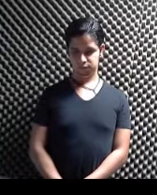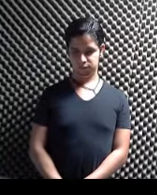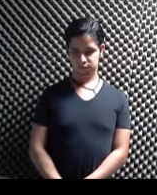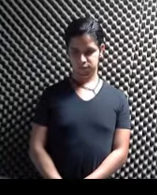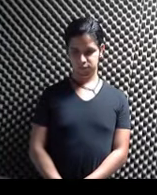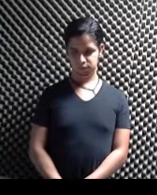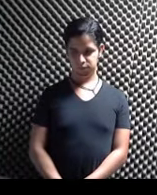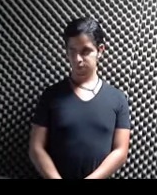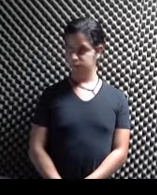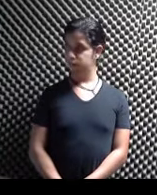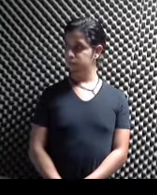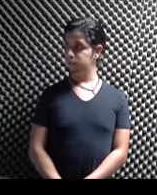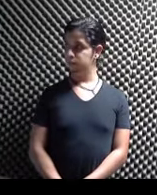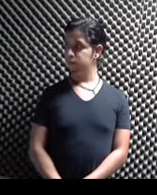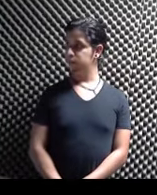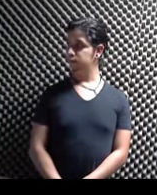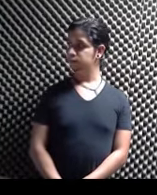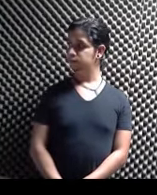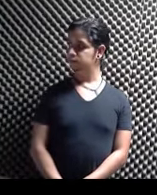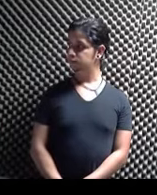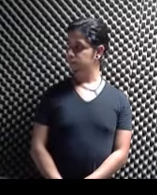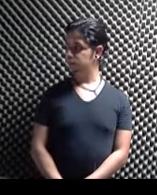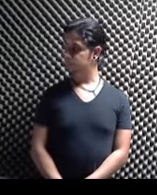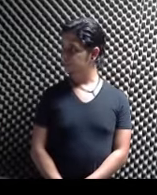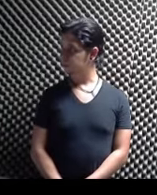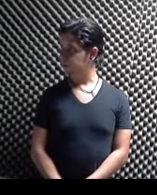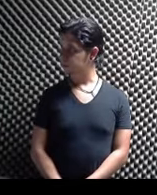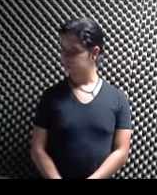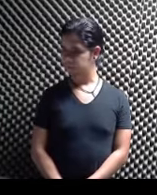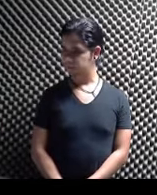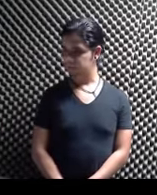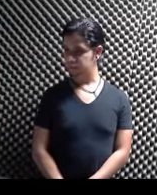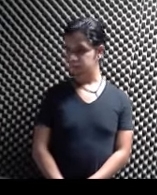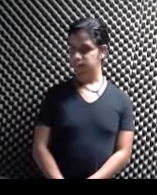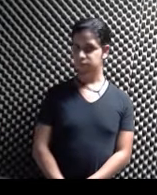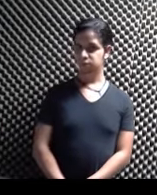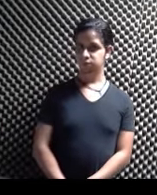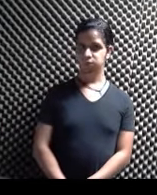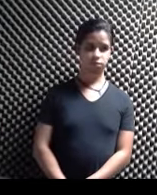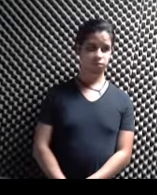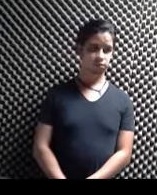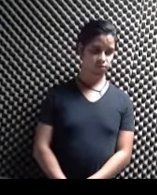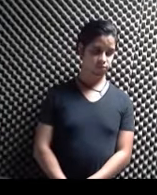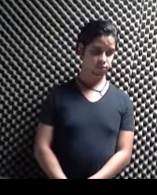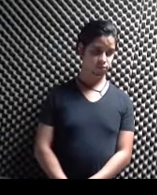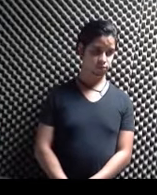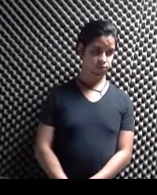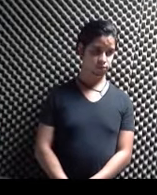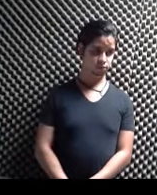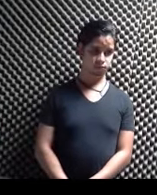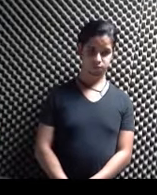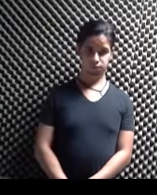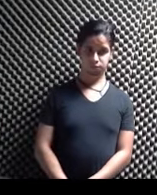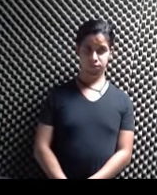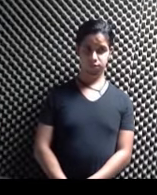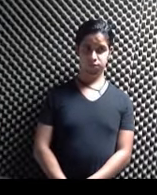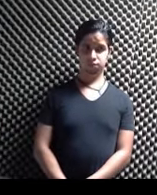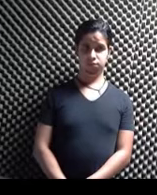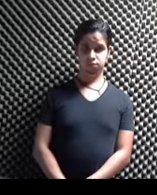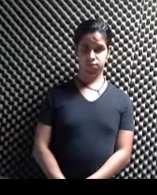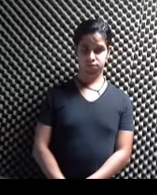LTE. En calle Cuajo y Murcilla, que son los en Guayanilla. El yo con cafecito, empanadilla en Aguadilla. De costa a costa, Puerto Rico tiene sabor. Y también